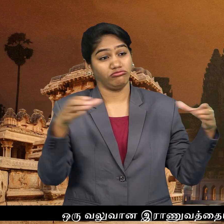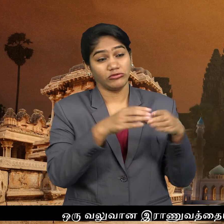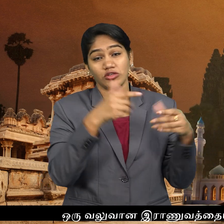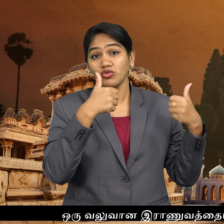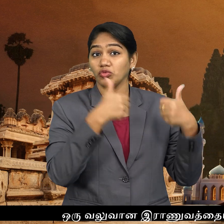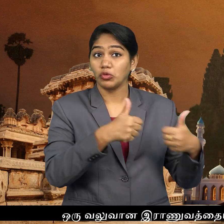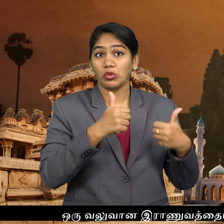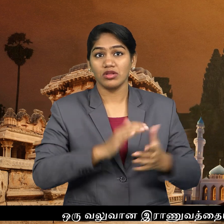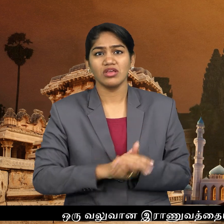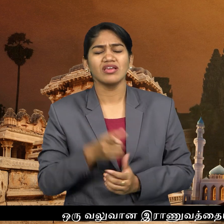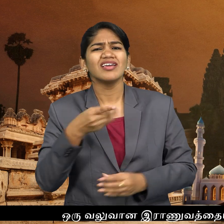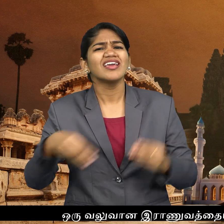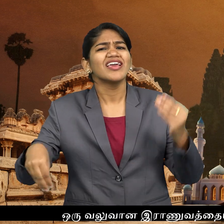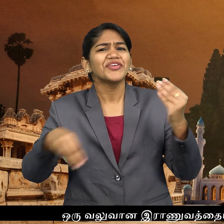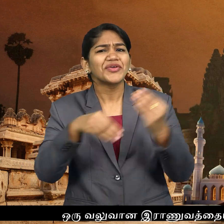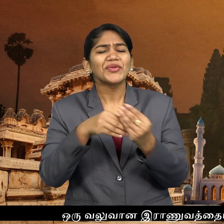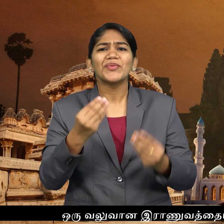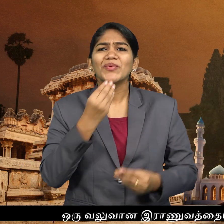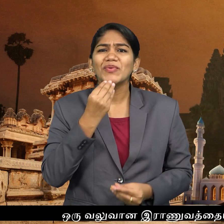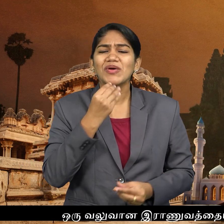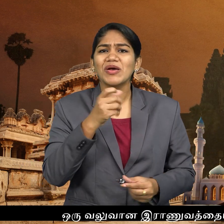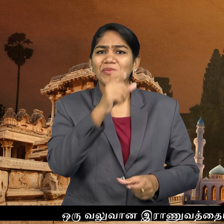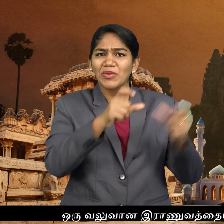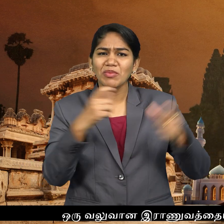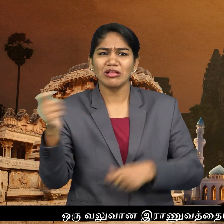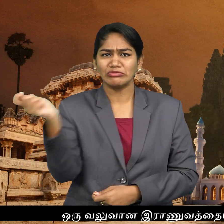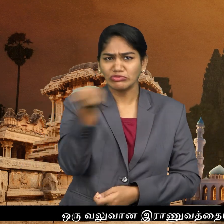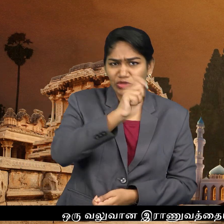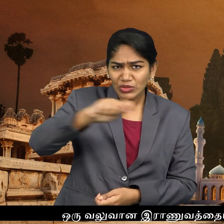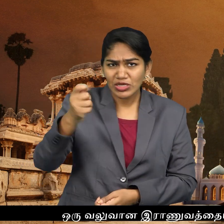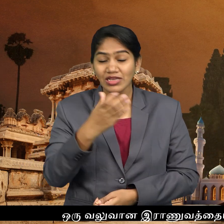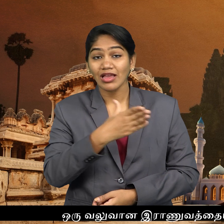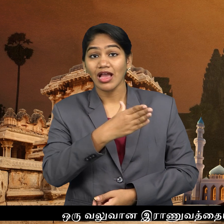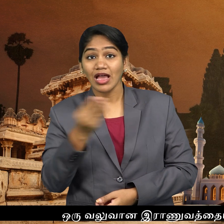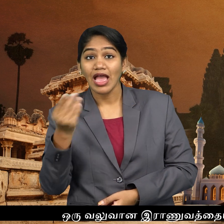ஒரு வலுவான இராணுவத்தையும் கோட்டைகளையும் கட்டினார்.